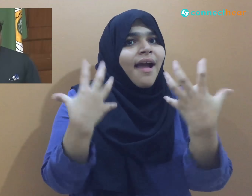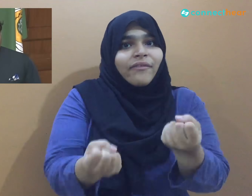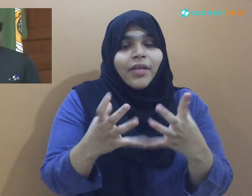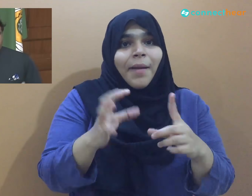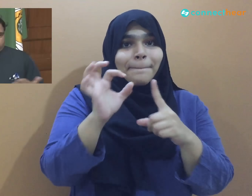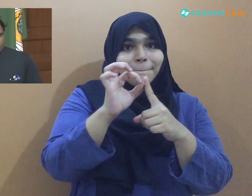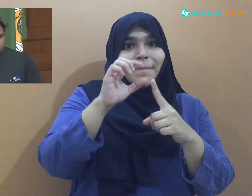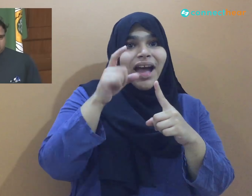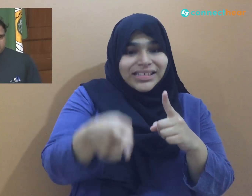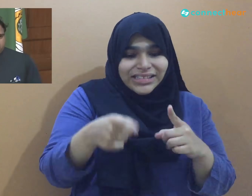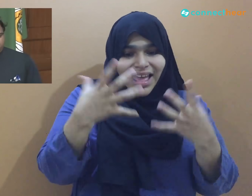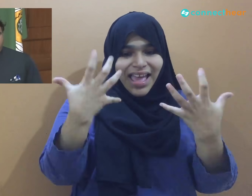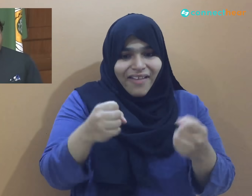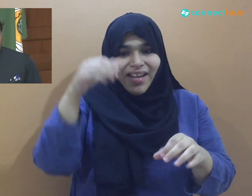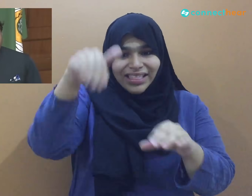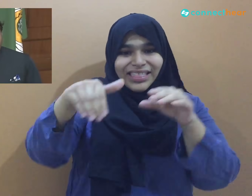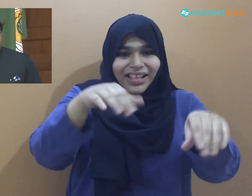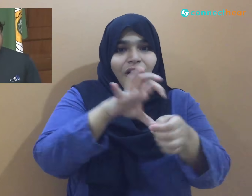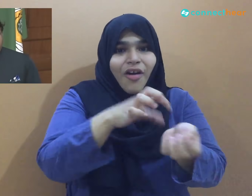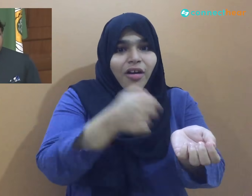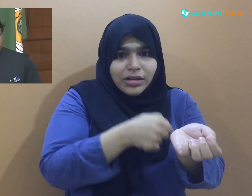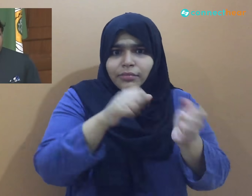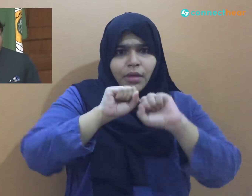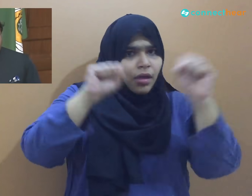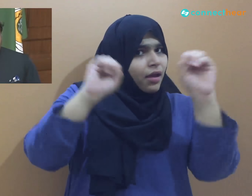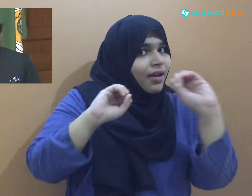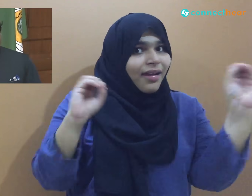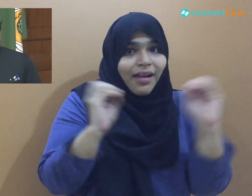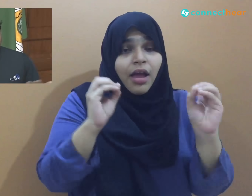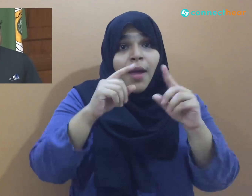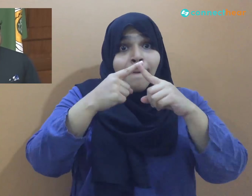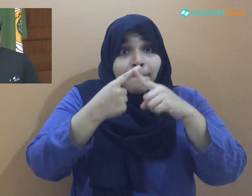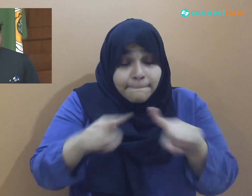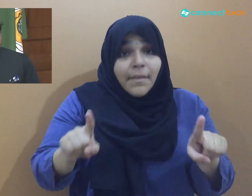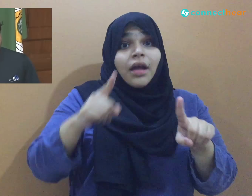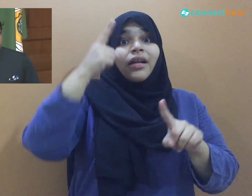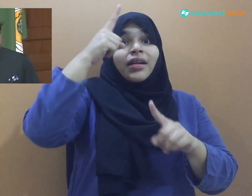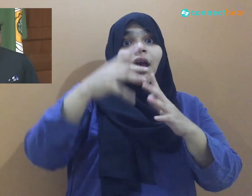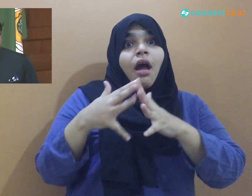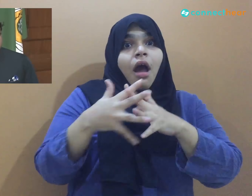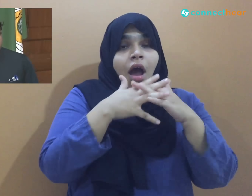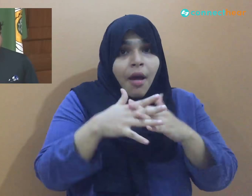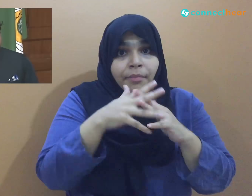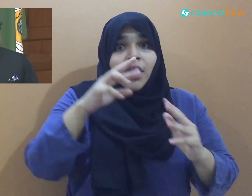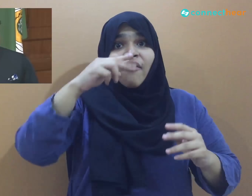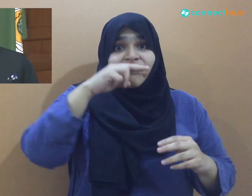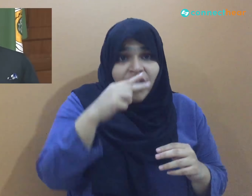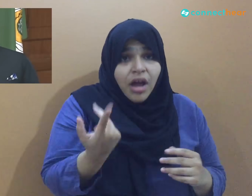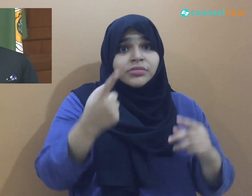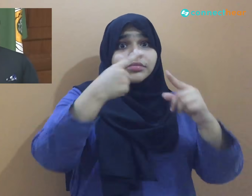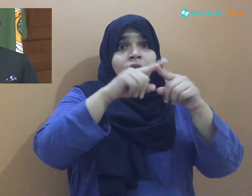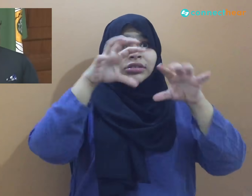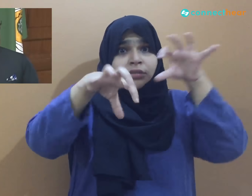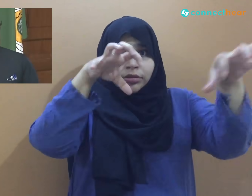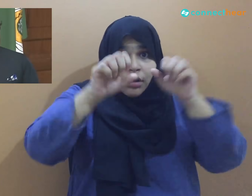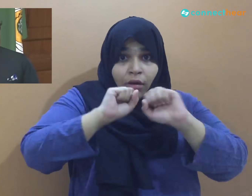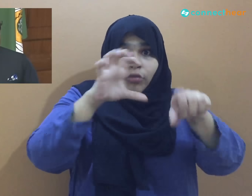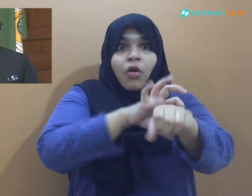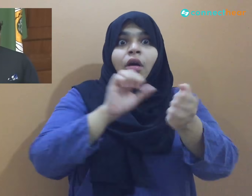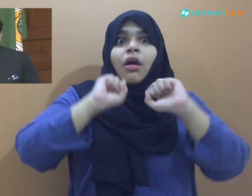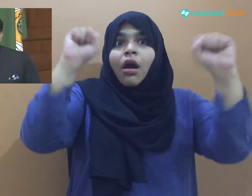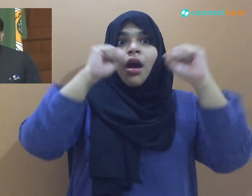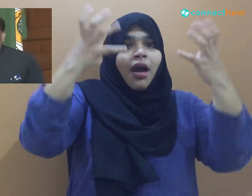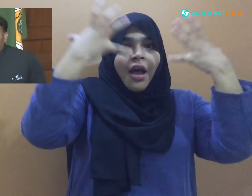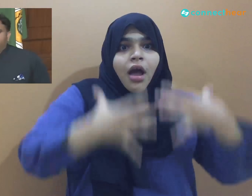ہی جو ڈاکٹرز ہیں, پیرامیڈکس ہیں, وہ احتجاج نہیں کر رہے تھے. کوئنز میں امریکہ میں احتجاج ہو رہا تھا, فرانس میں ڈاکٹرز احتجاج کر رہے